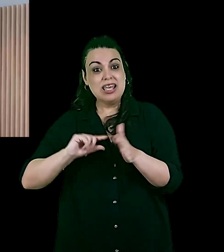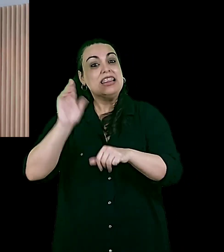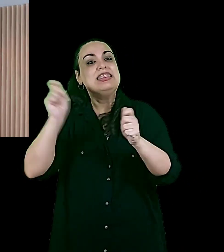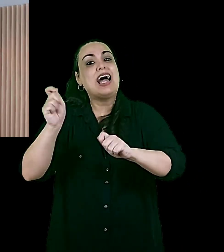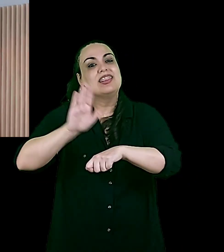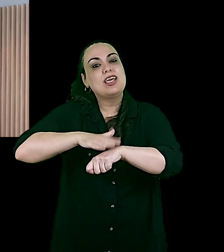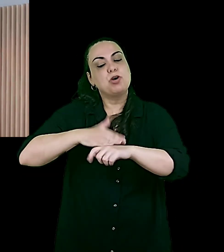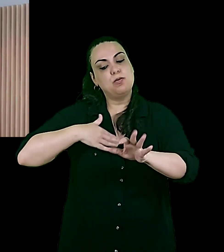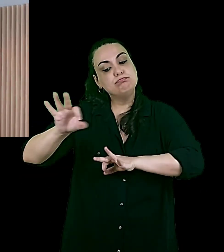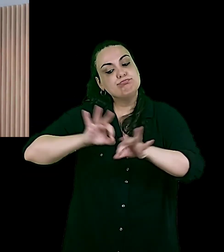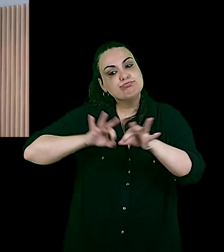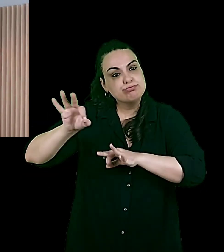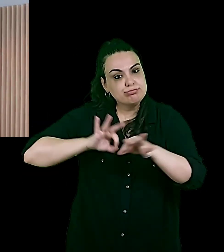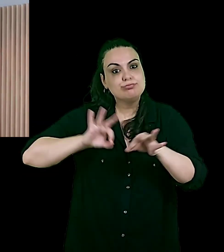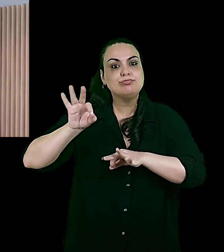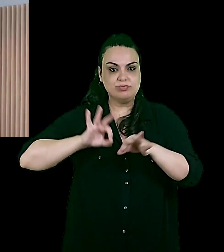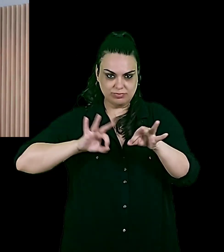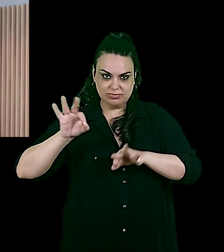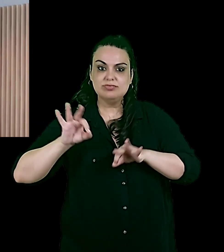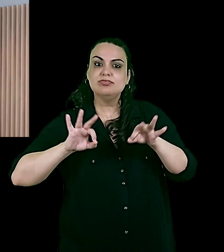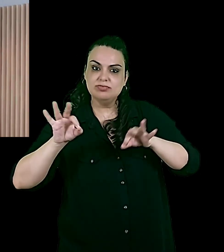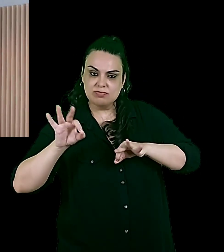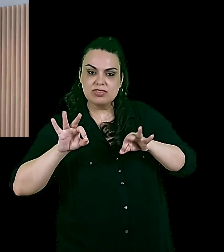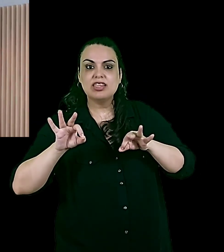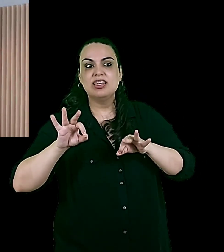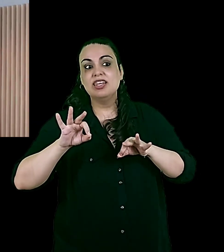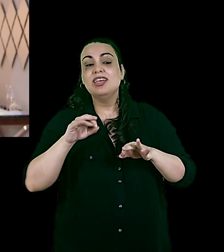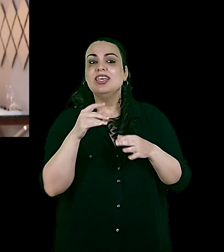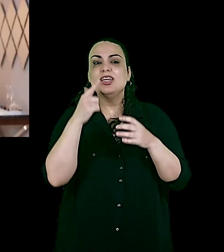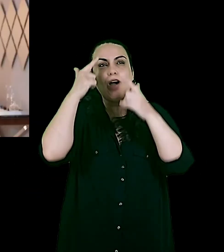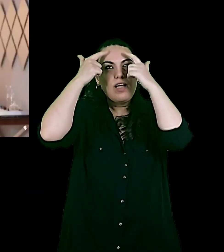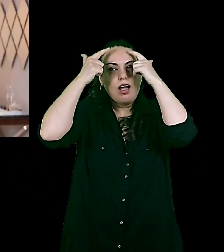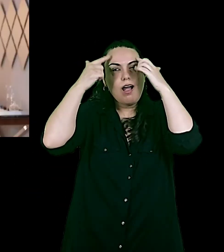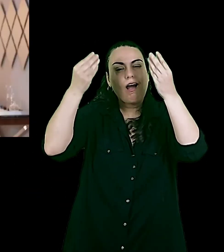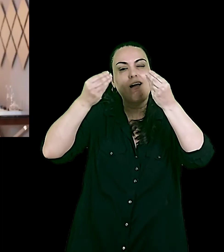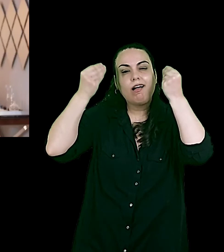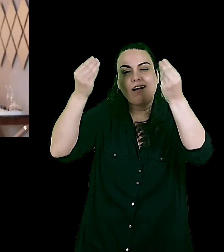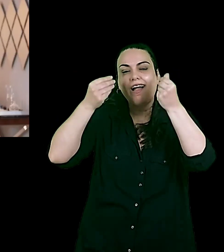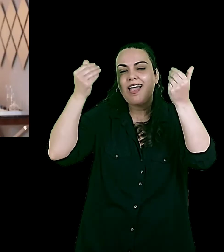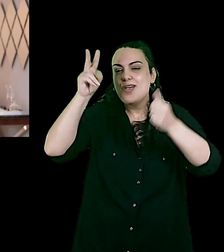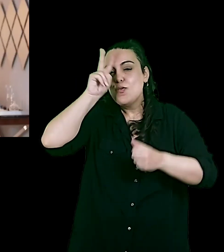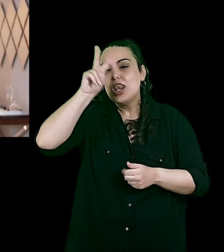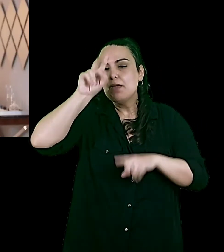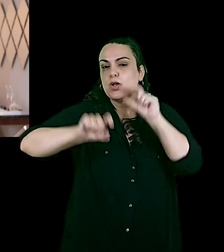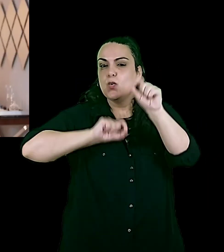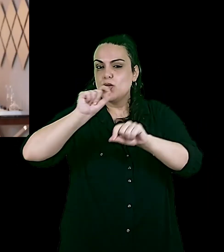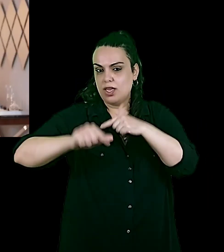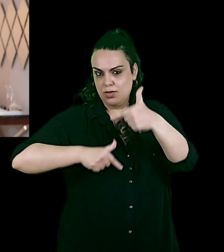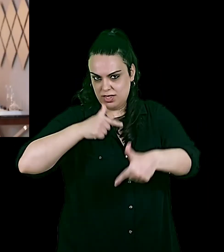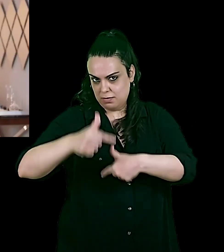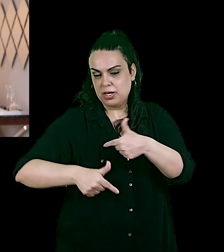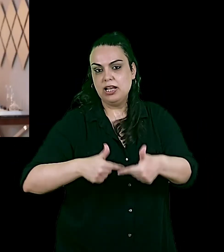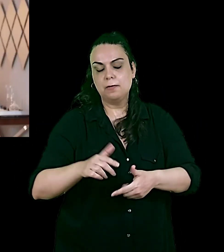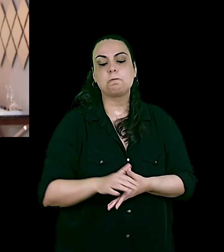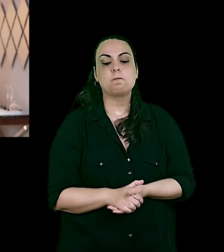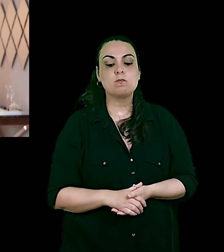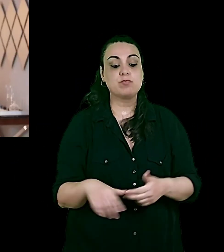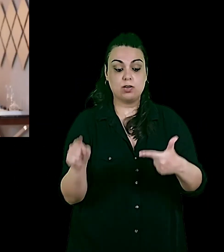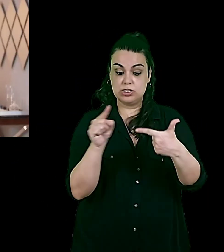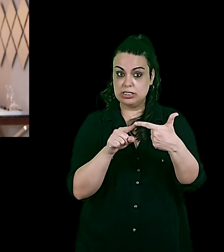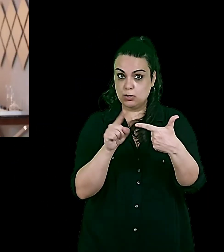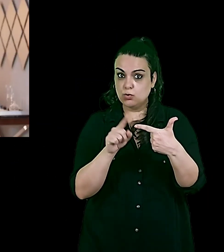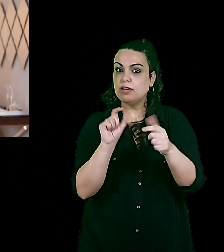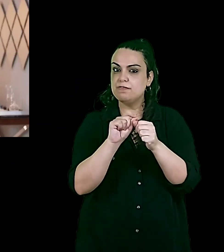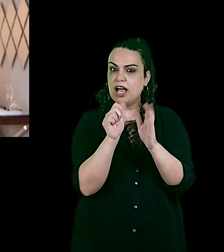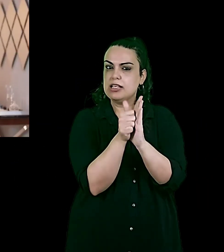dá tempo de eu me preparar e ainda fica fresco na minha memória para eu poder trabalhar em cima daquilo que eu quero fazer. Então é